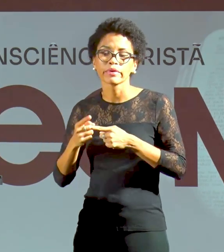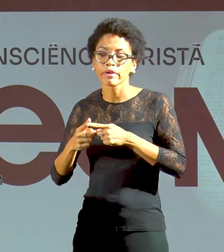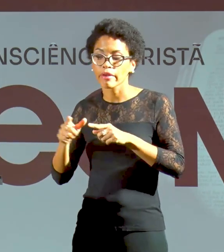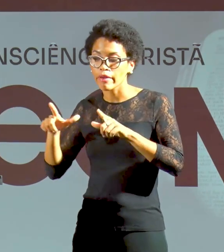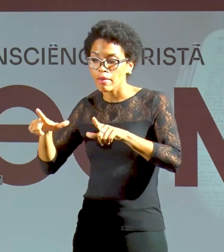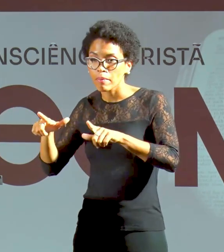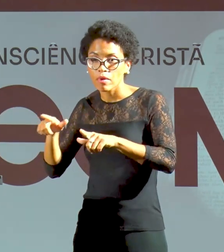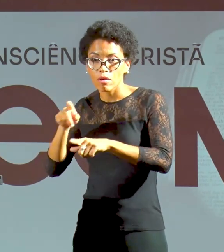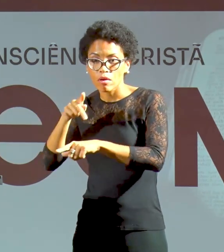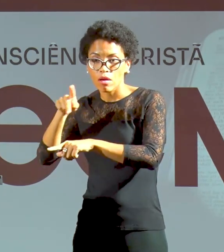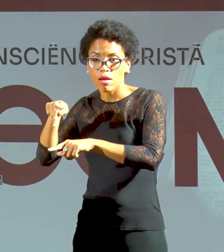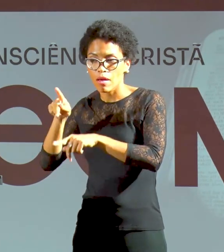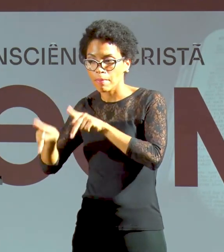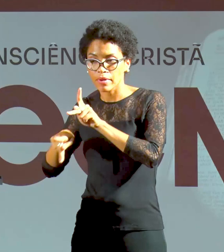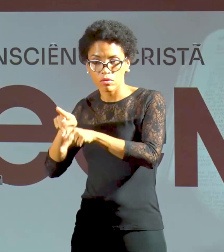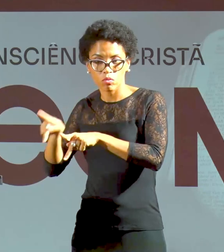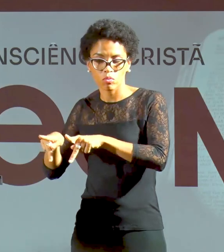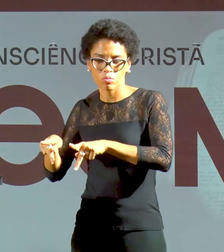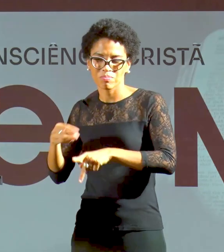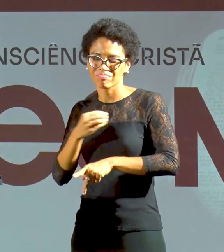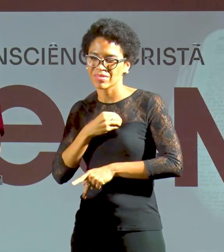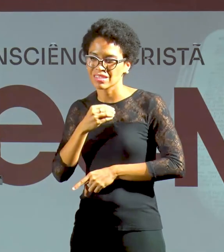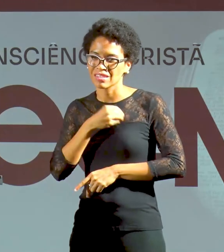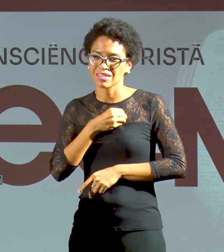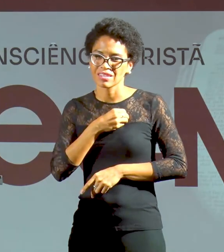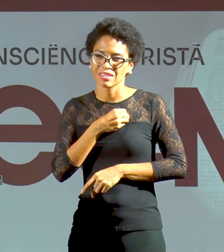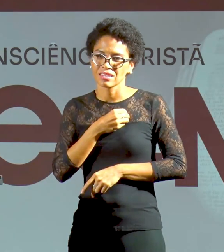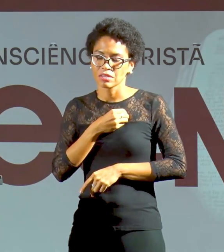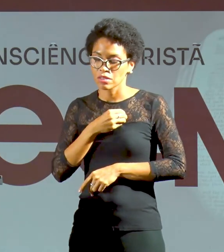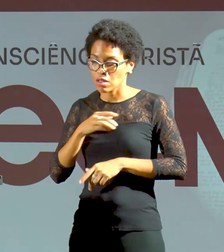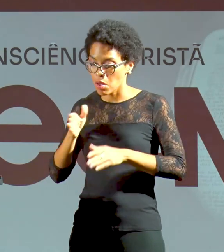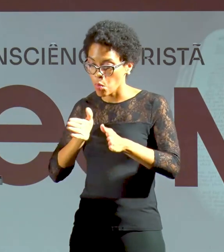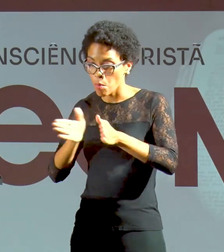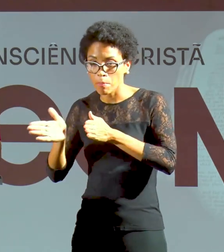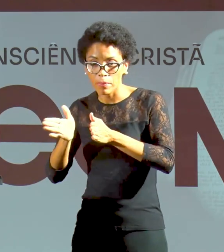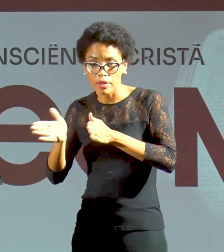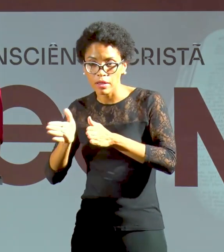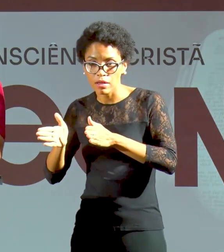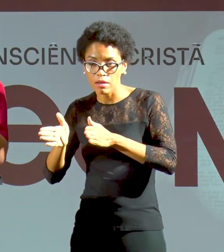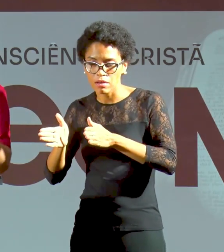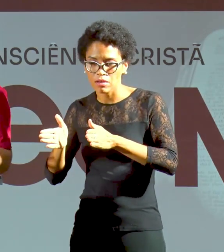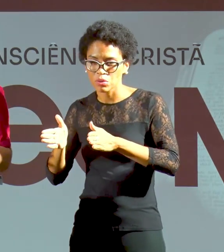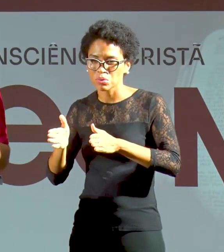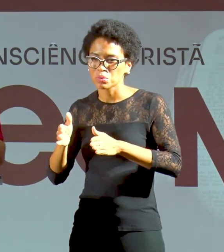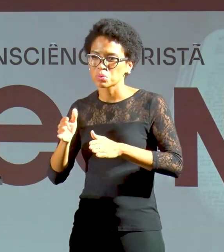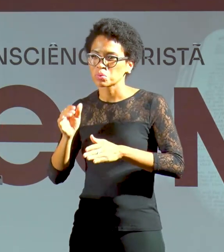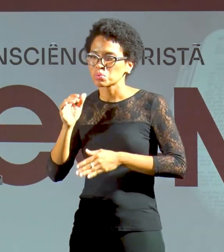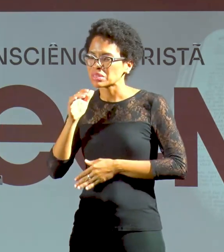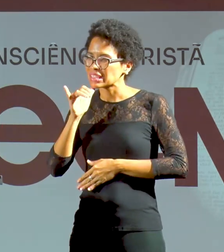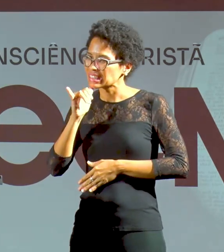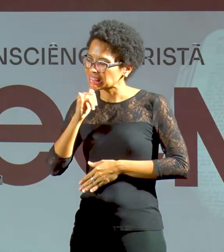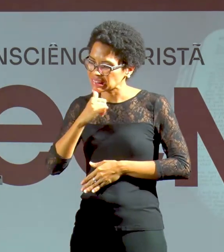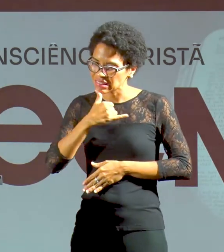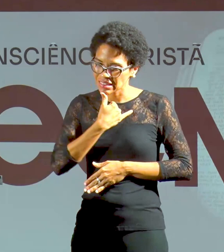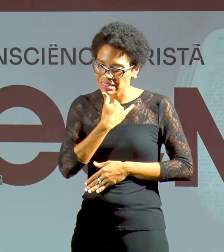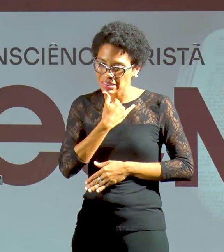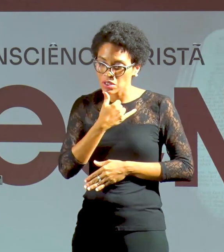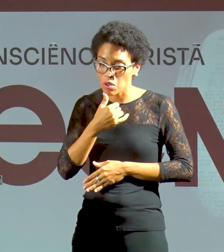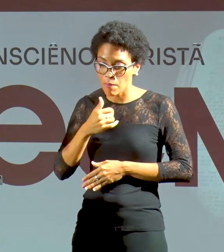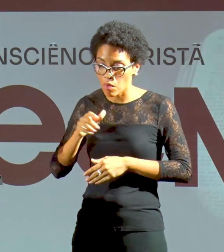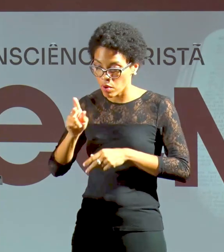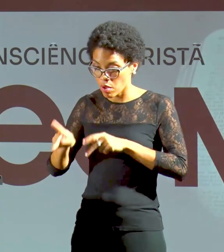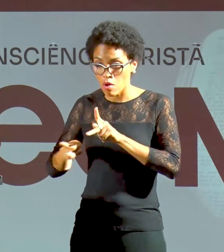do juízes que é o livro anterior é o livro de Rute um tempo muito Sombrio na história do povo de Israel o povo havia se afastado do Senhor coisas